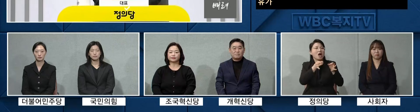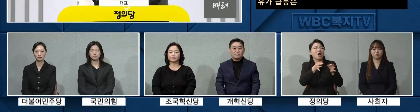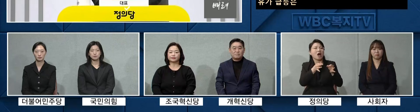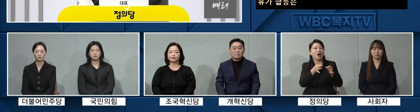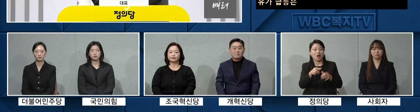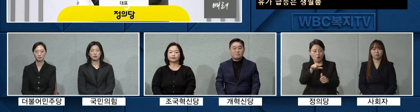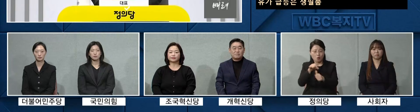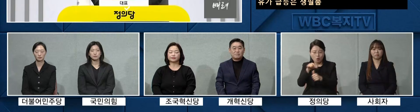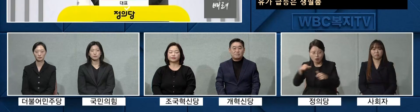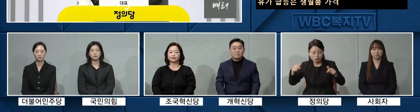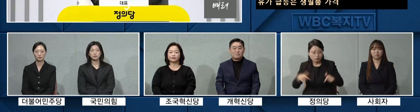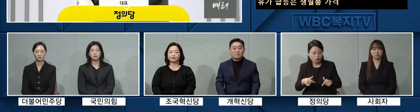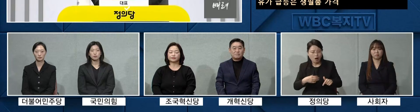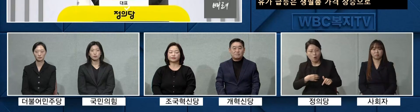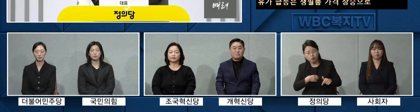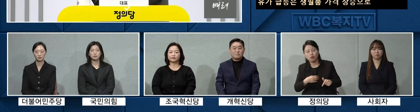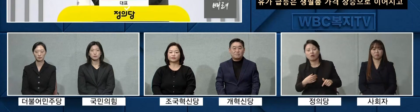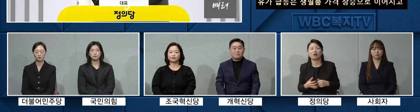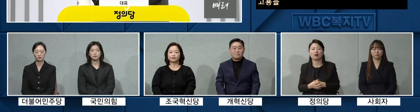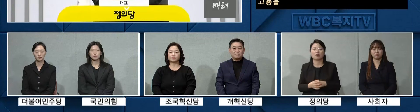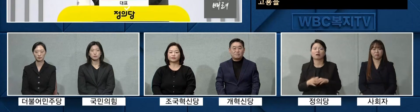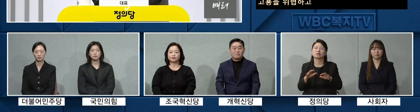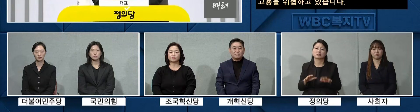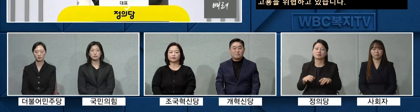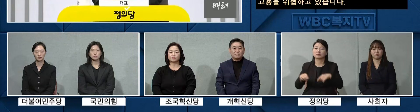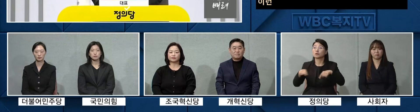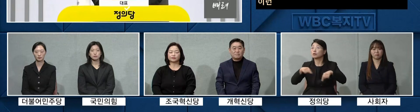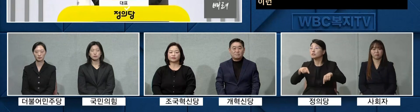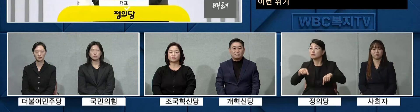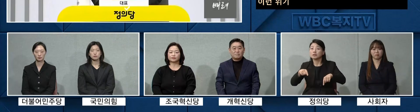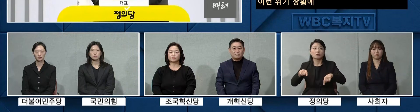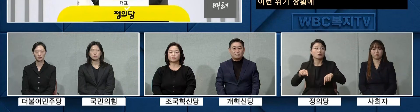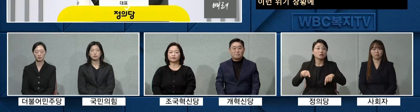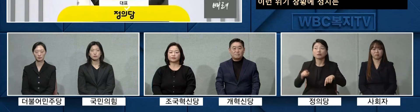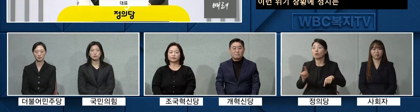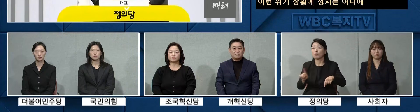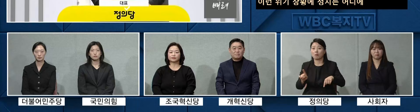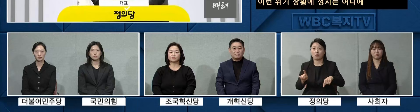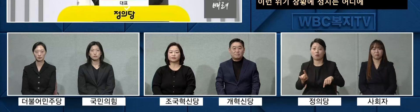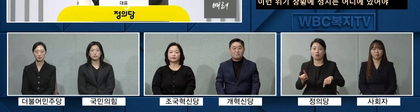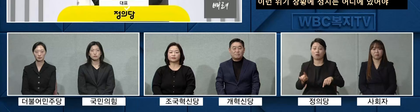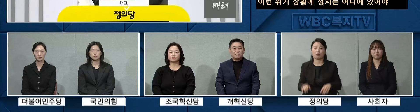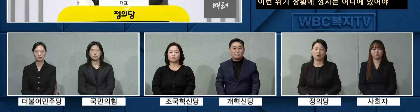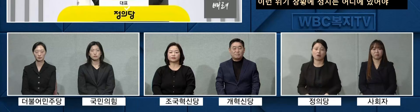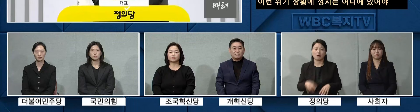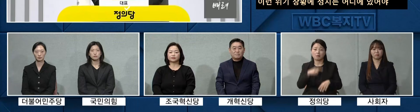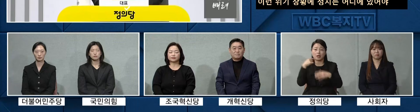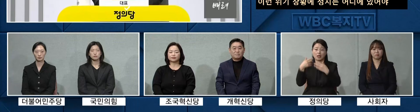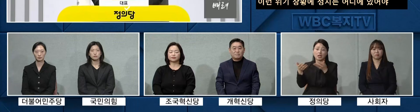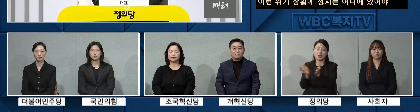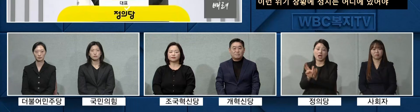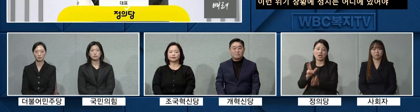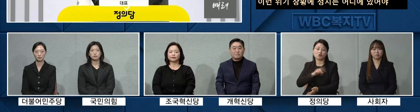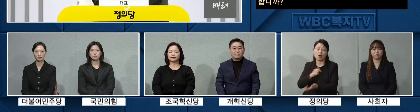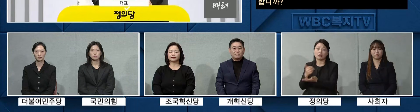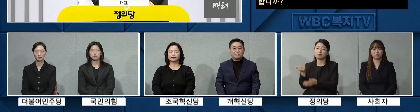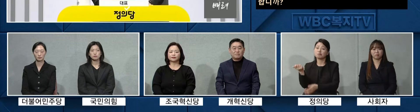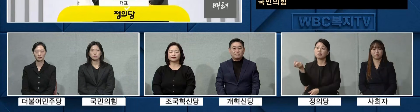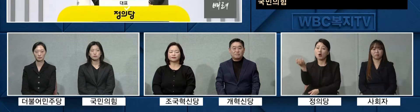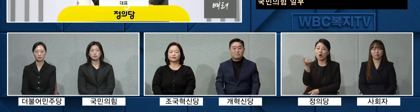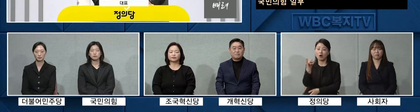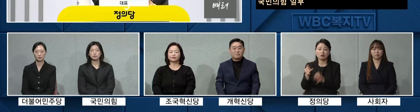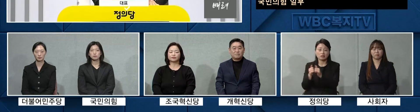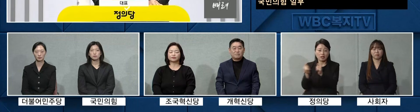고용을 위협하고 있습니다. 이런 위기 상황에 정치는 어디에 있어야 합니까? 국민의힘 일부 의원들이 매우 무책임하게